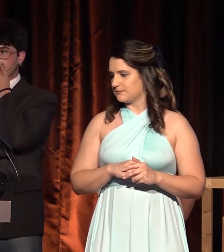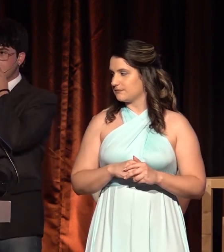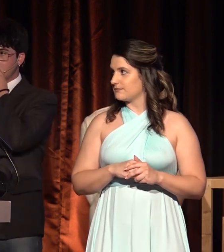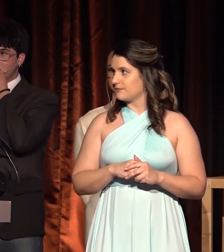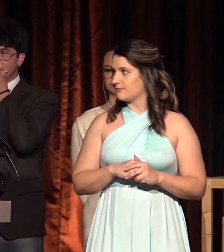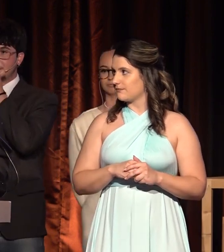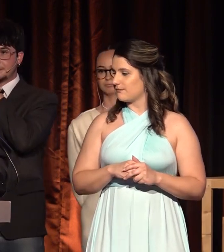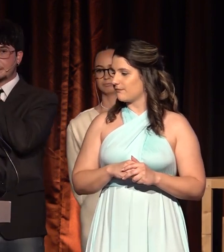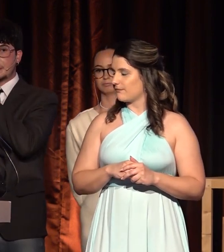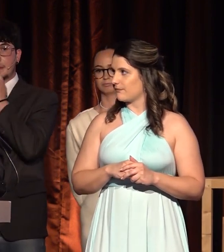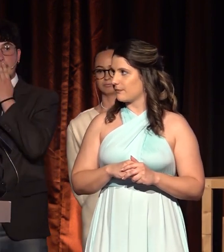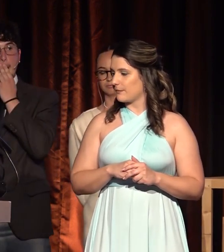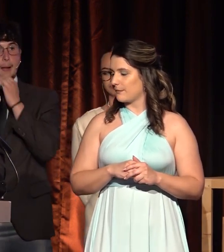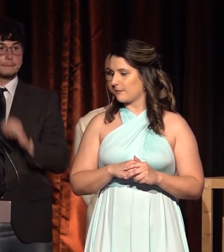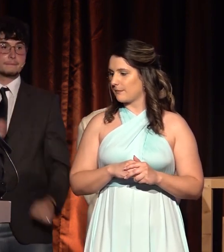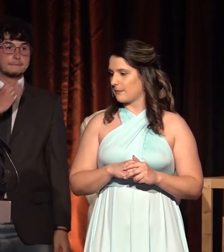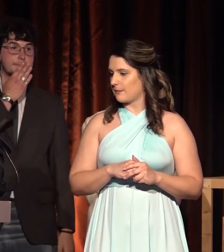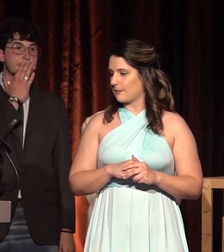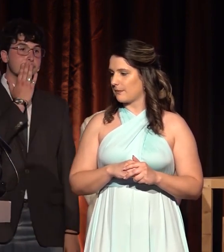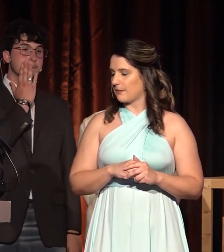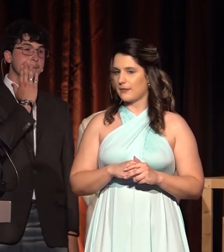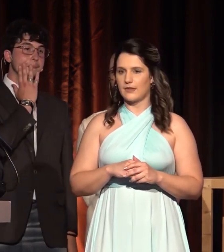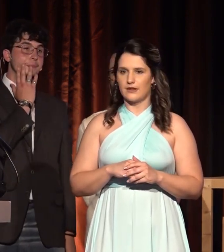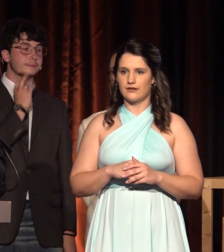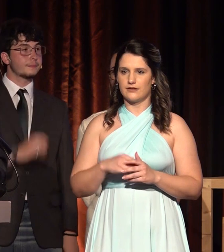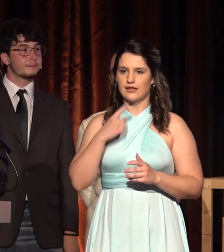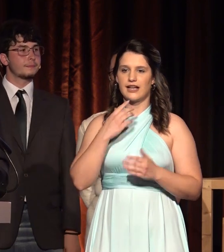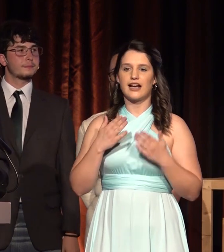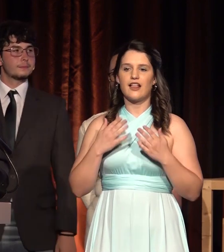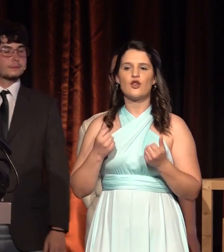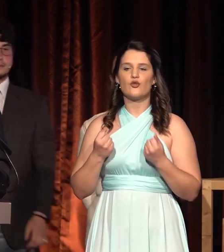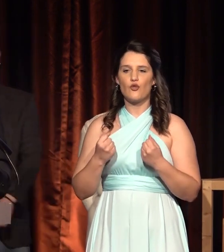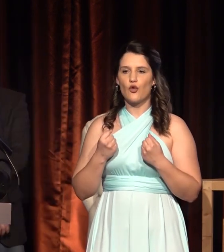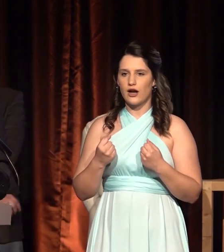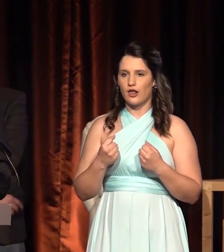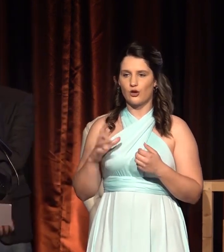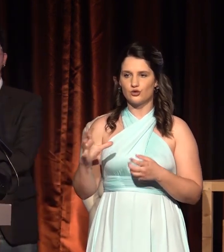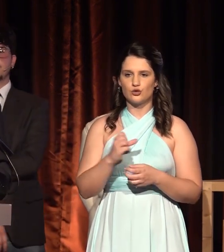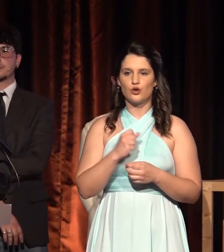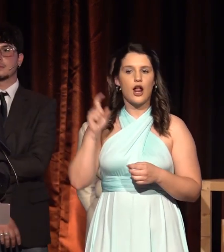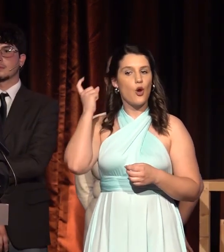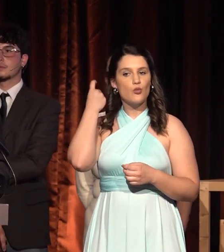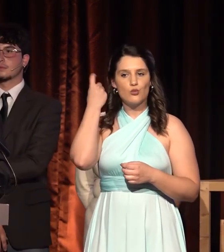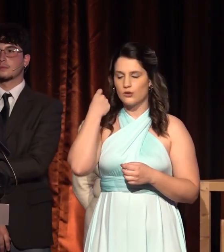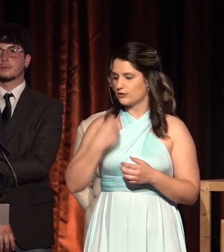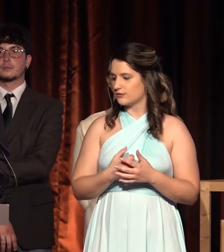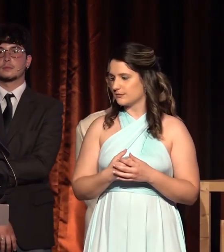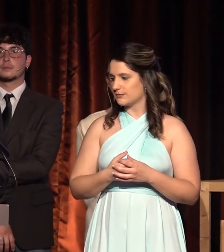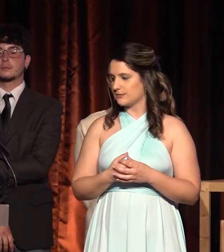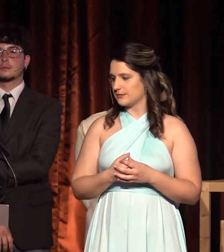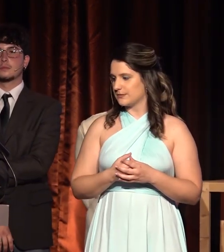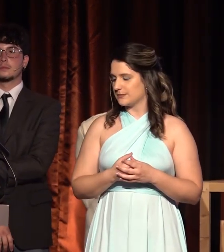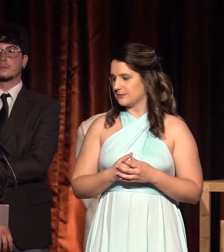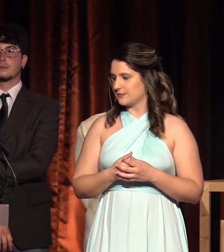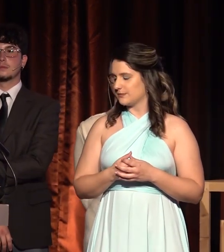Primer que res, us volia dir que gràcies a l'esforç que heu fet, esteu tots aquí, totes aquí, us